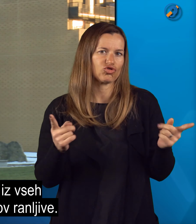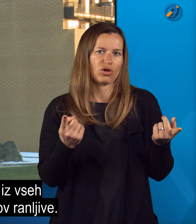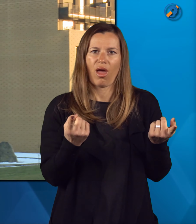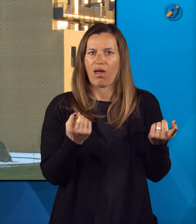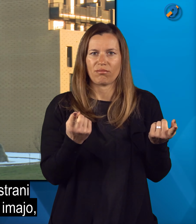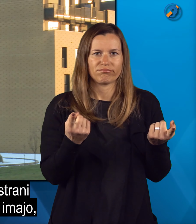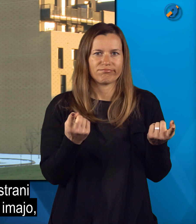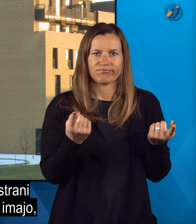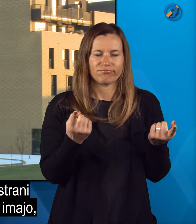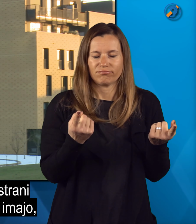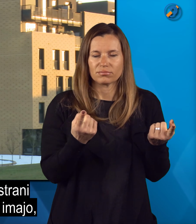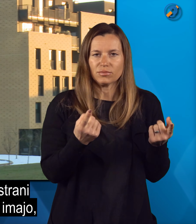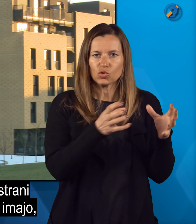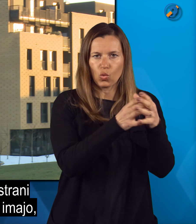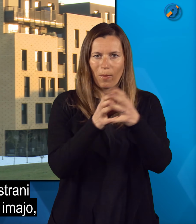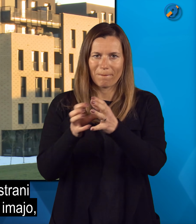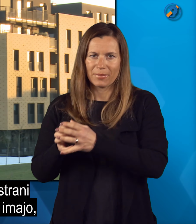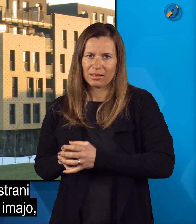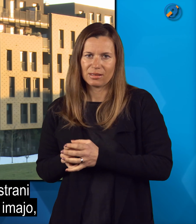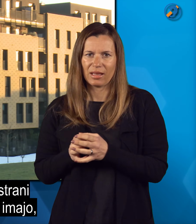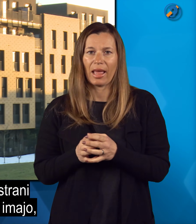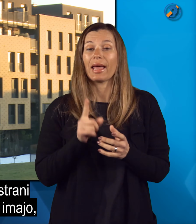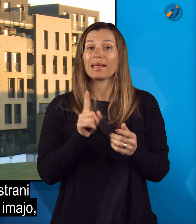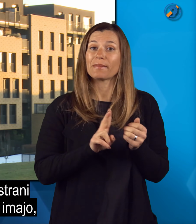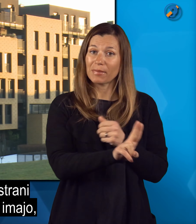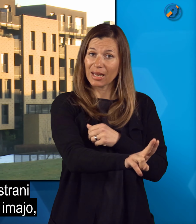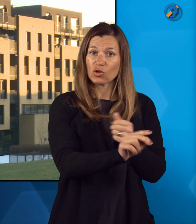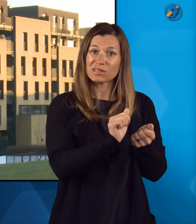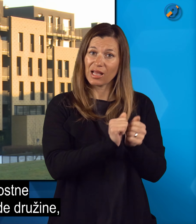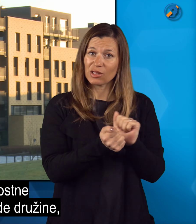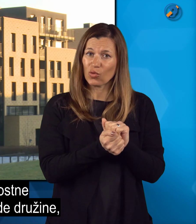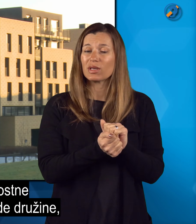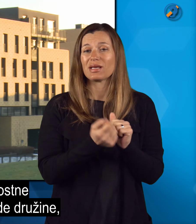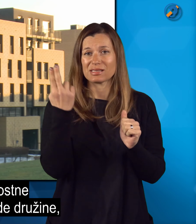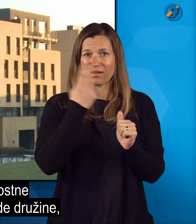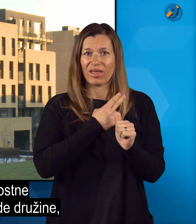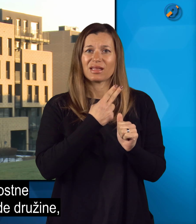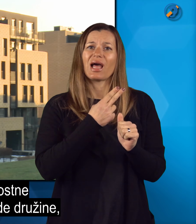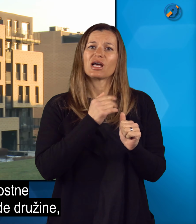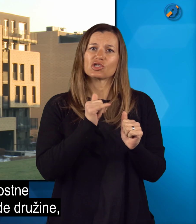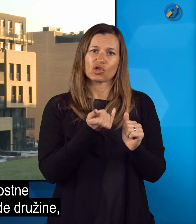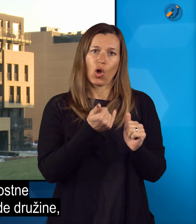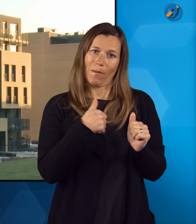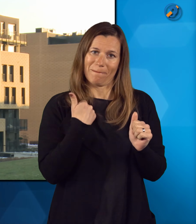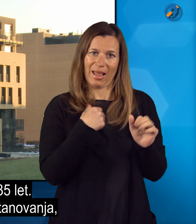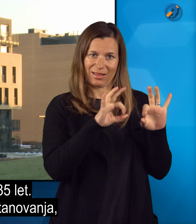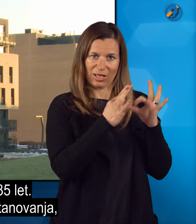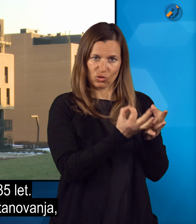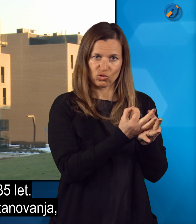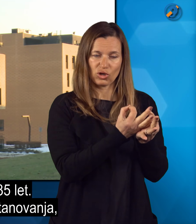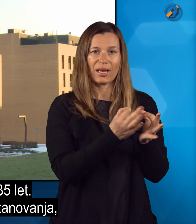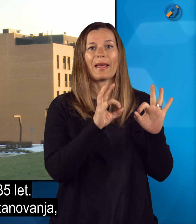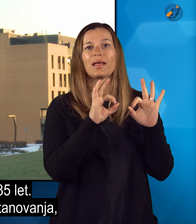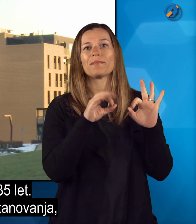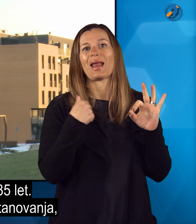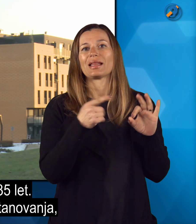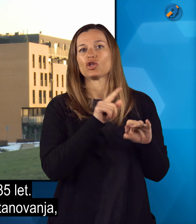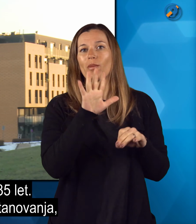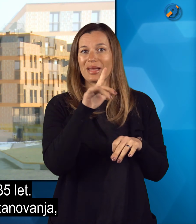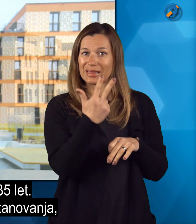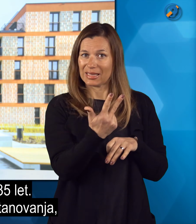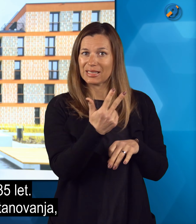ranljive. Po drugi strani pa seveda so prednostne kategorije mlade družine, mladi do